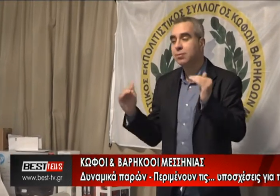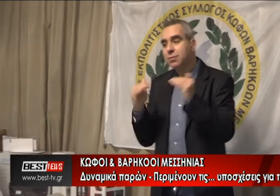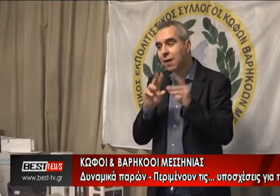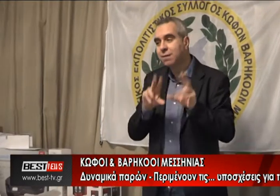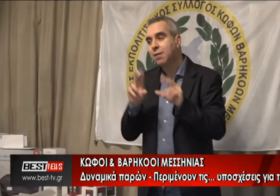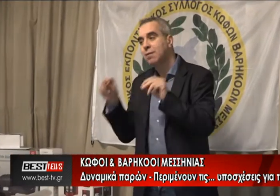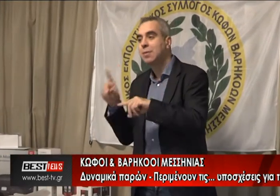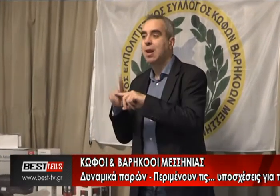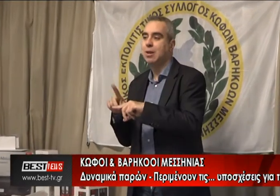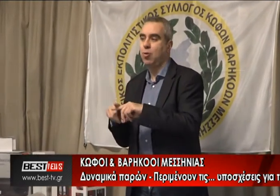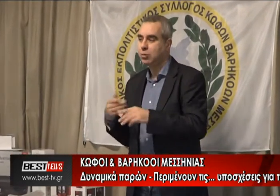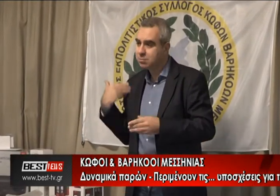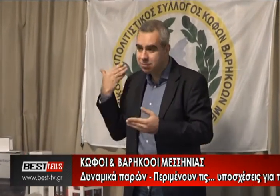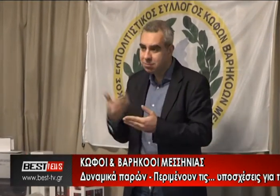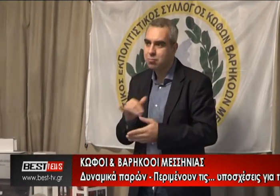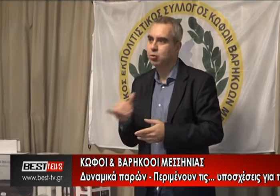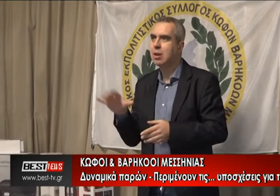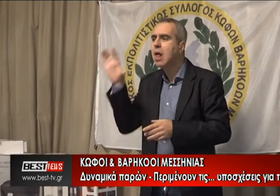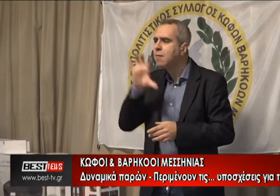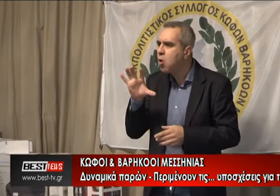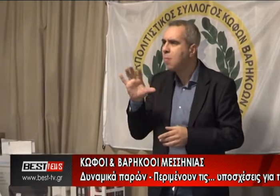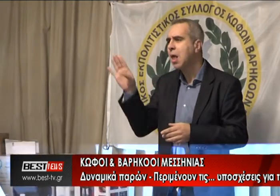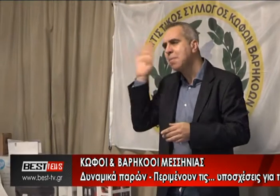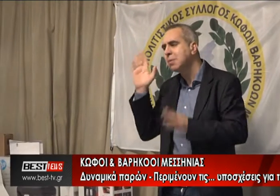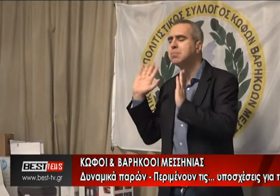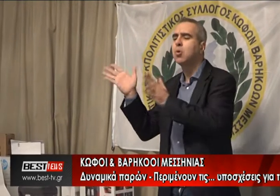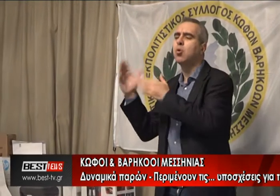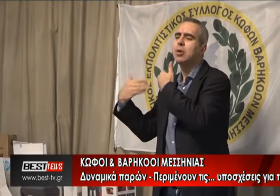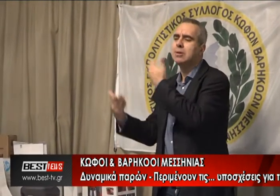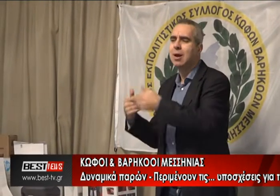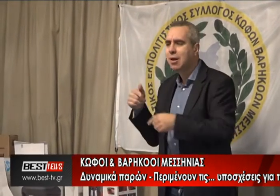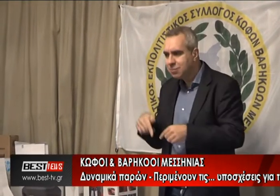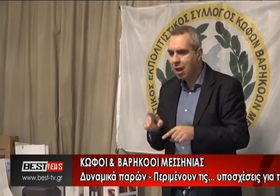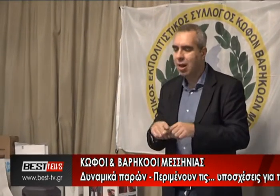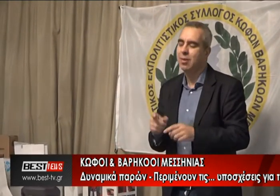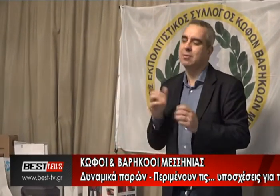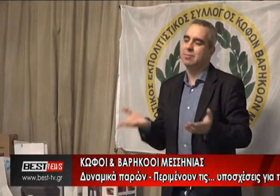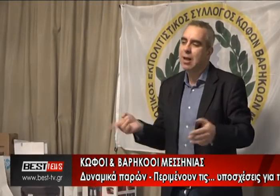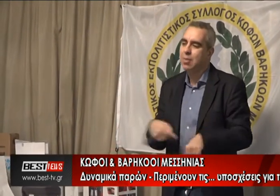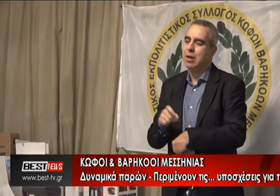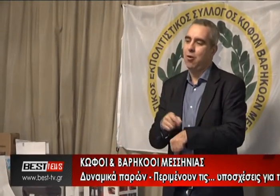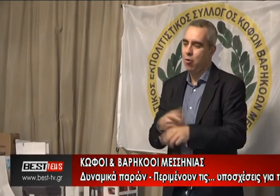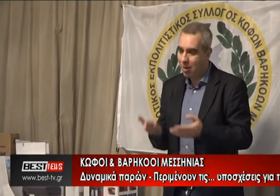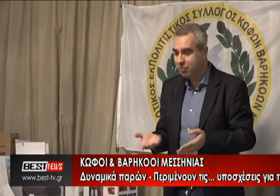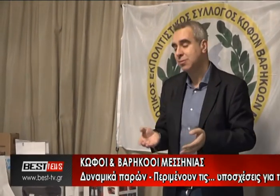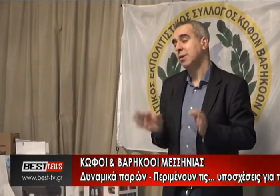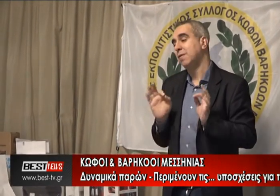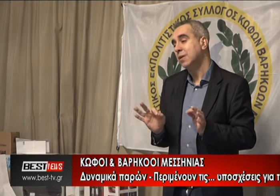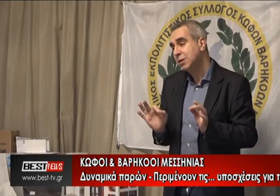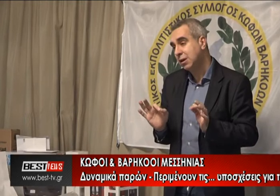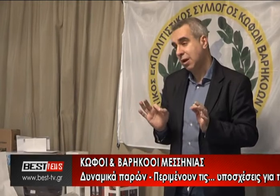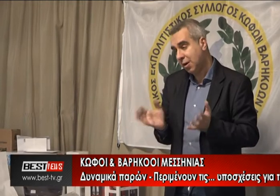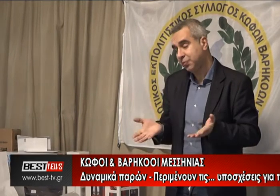αναγνωρίζει την νοηματική γλώσσα ως επίσημη γλώσσα του ελληνικού κράτους. Δεν έχει ποτέ κάτι τέτοιο γίνει στην